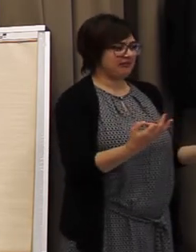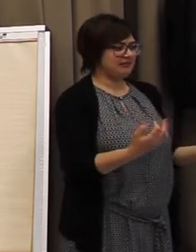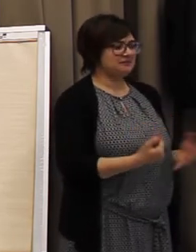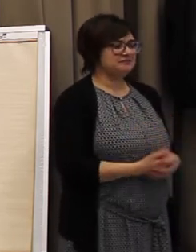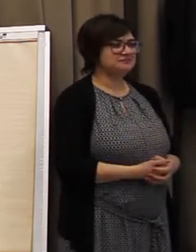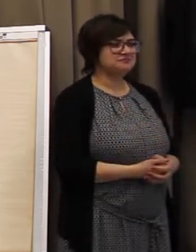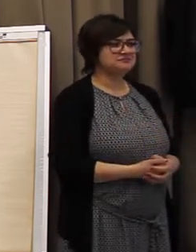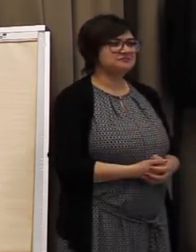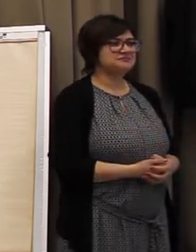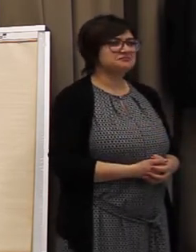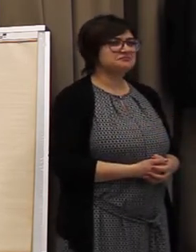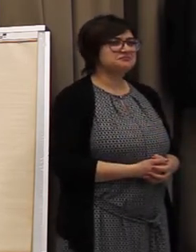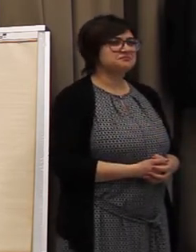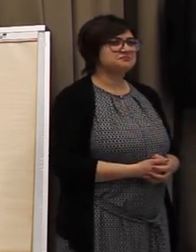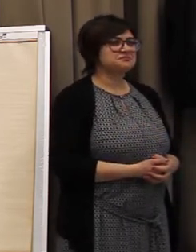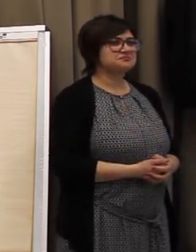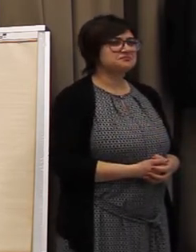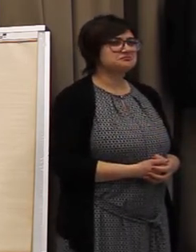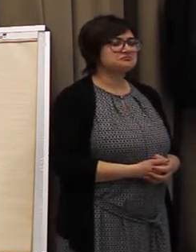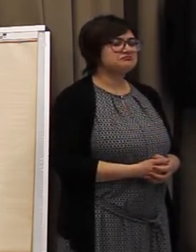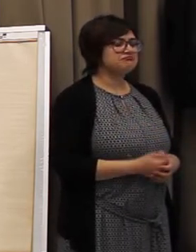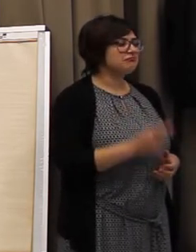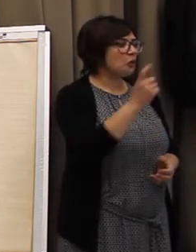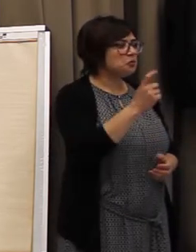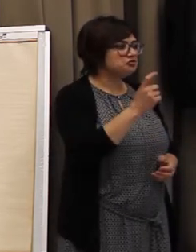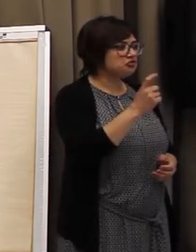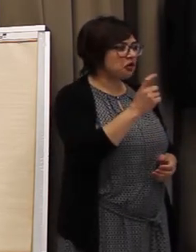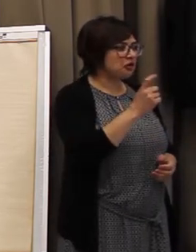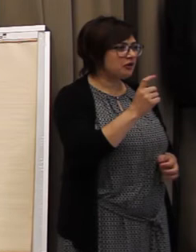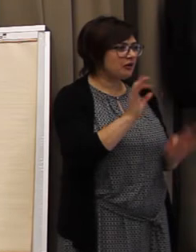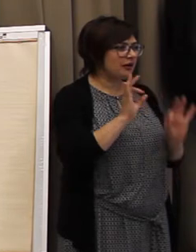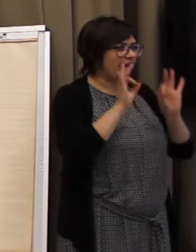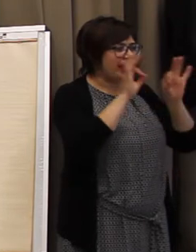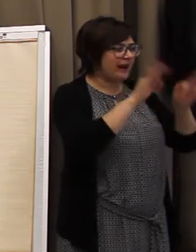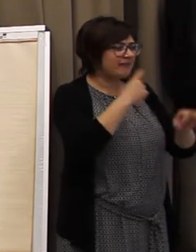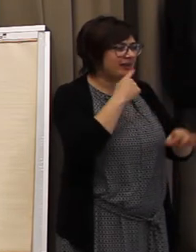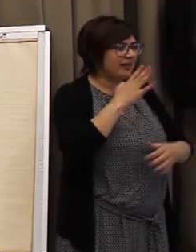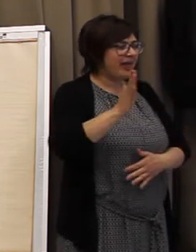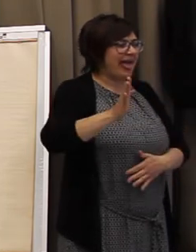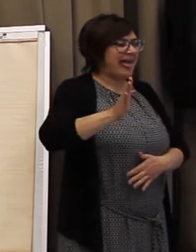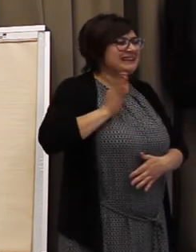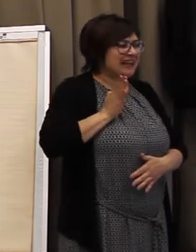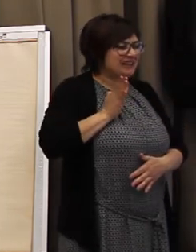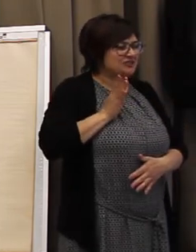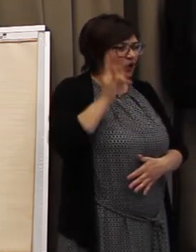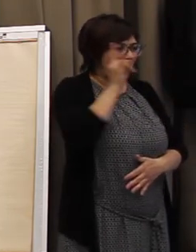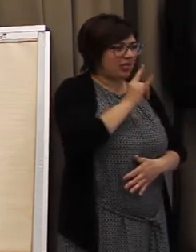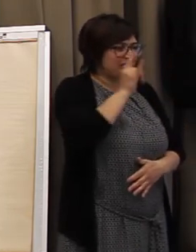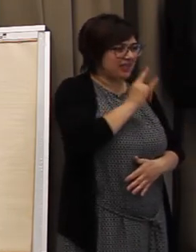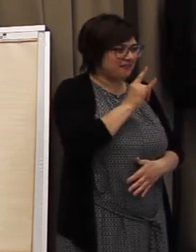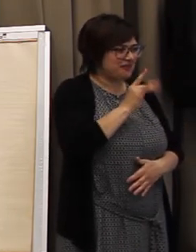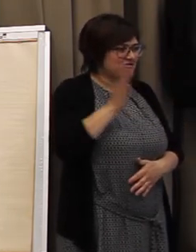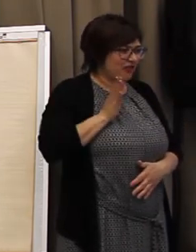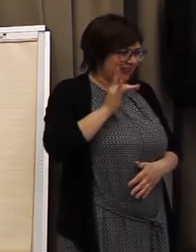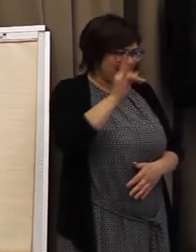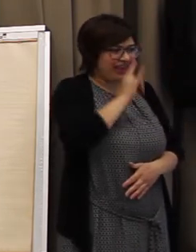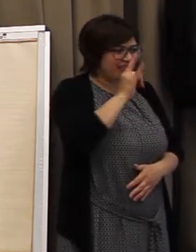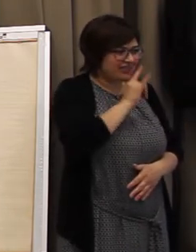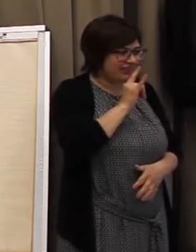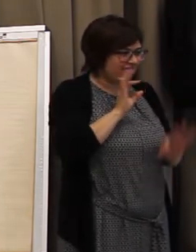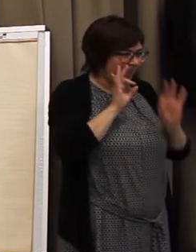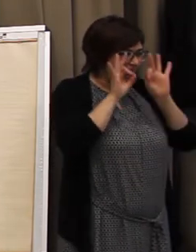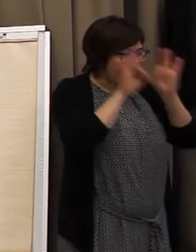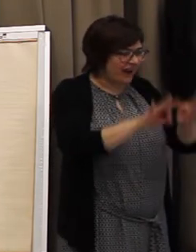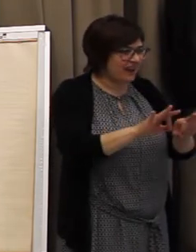comodi con la nostra vita, e un giorno arriva un esercito veramente cattivo, molto cattivo,